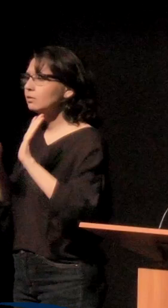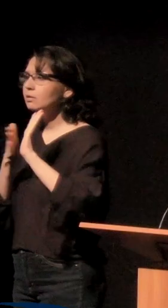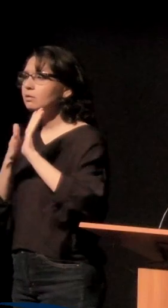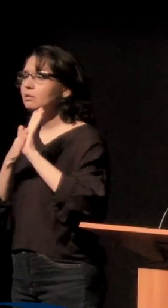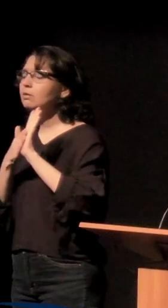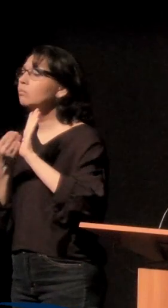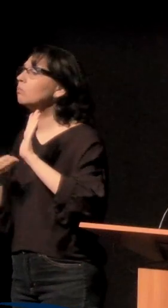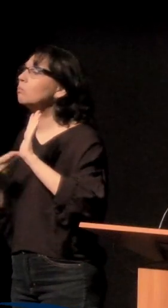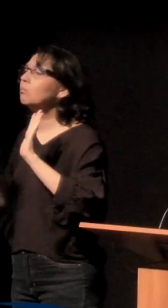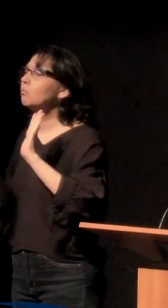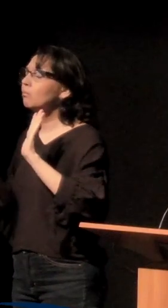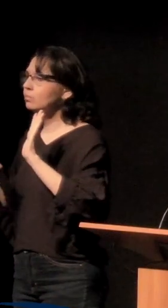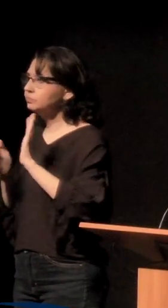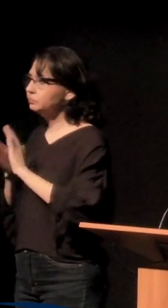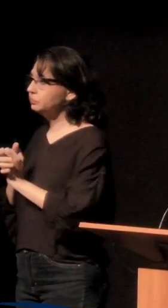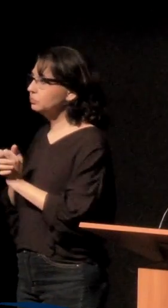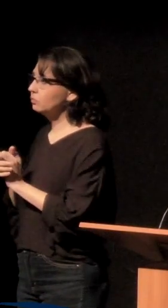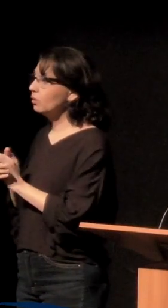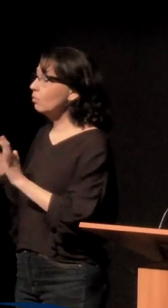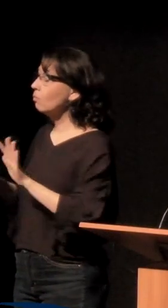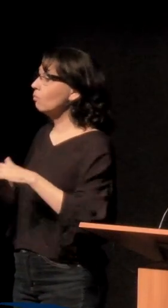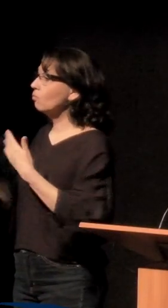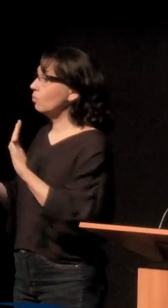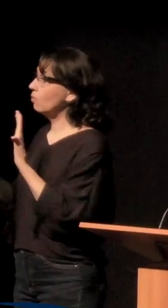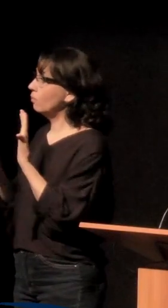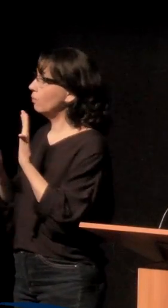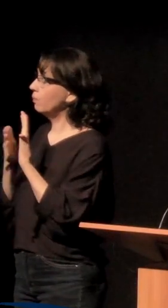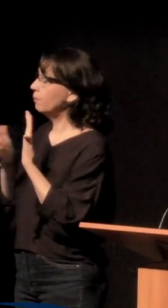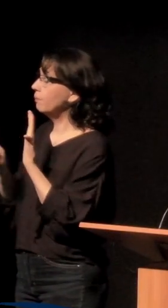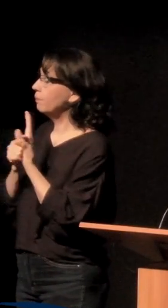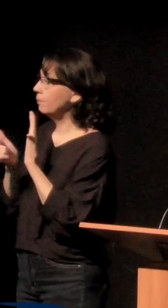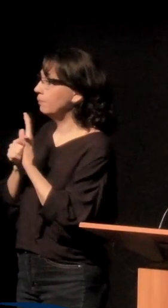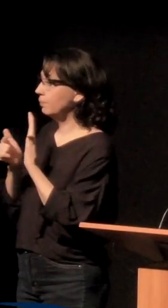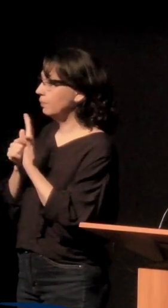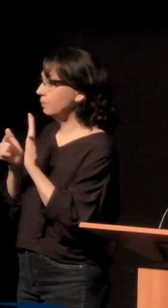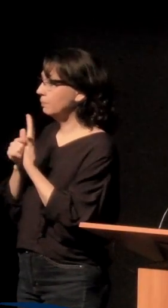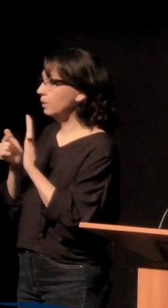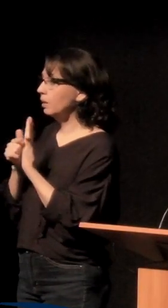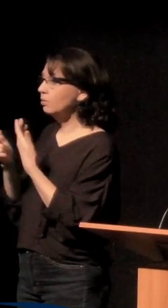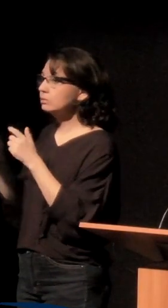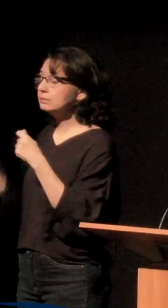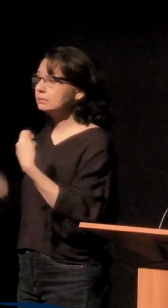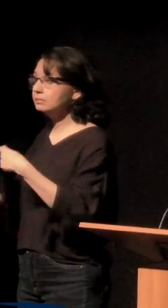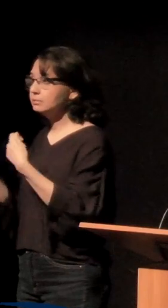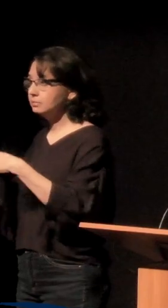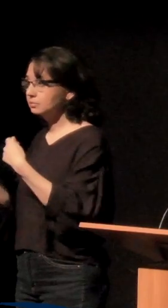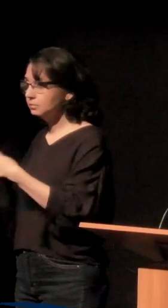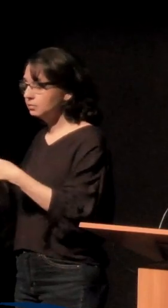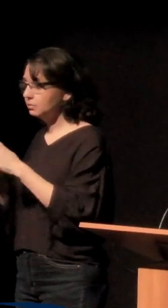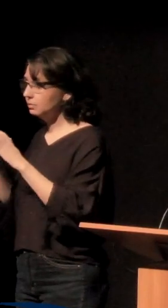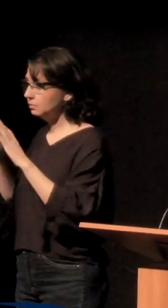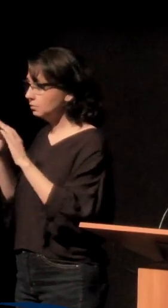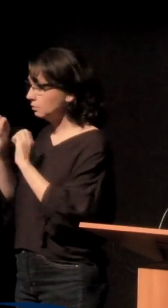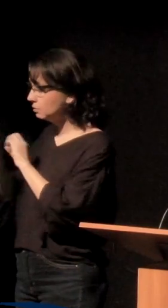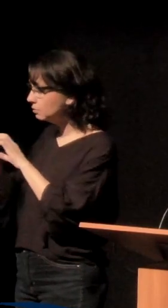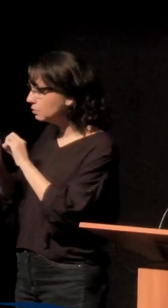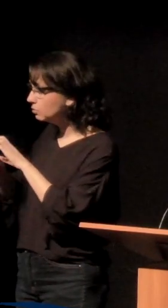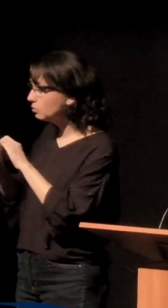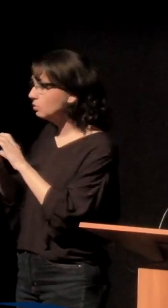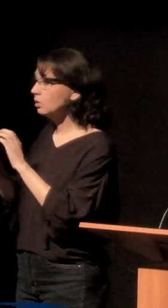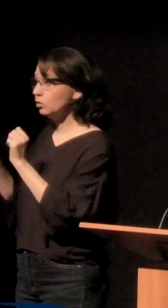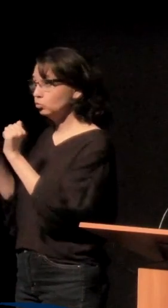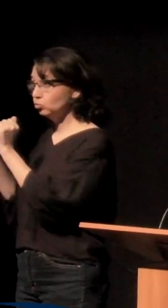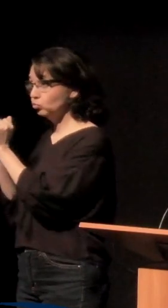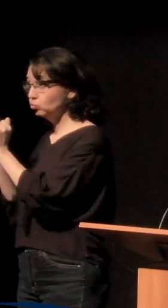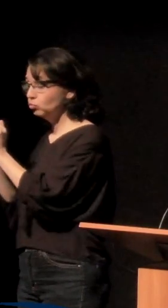papel né o nosso papel na articulação e mediação contra as demandas educacionais especialmente No que diz respeito a Ian junto